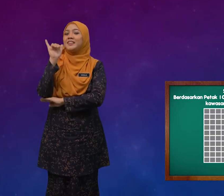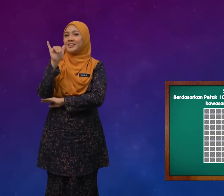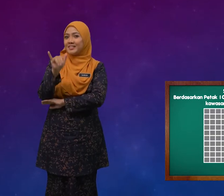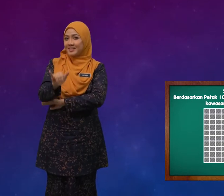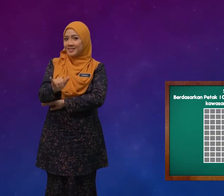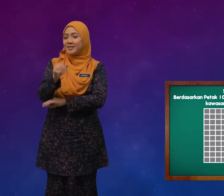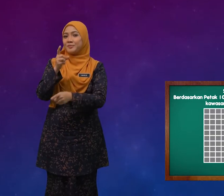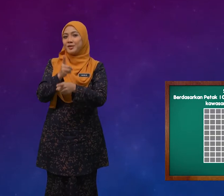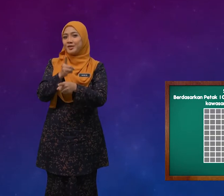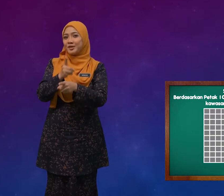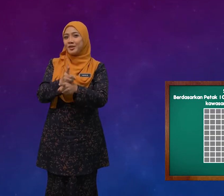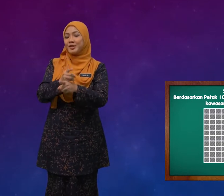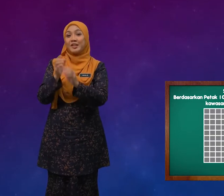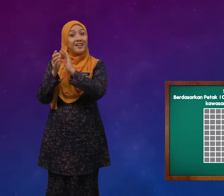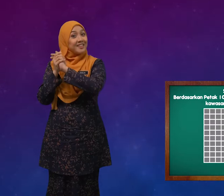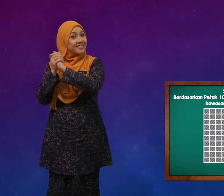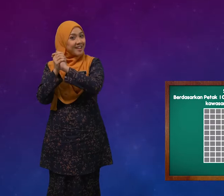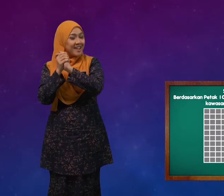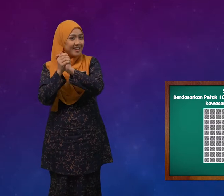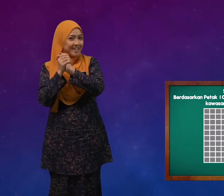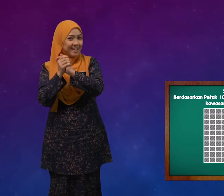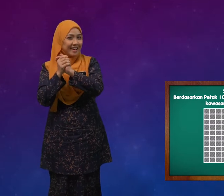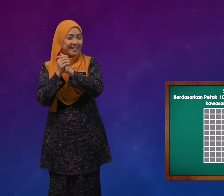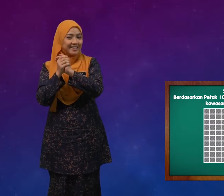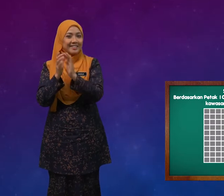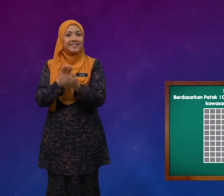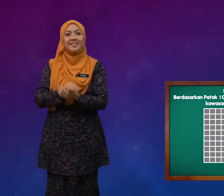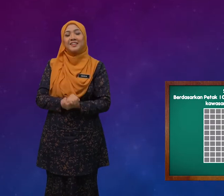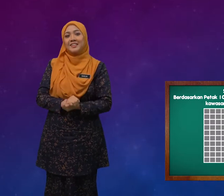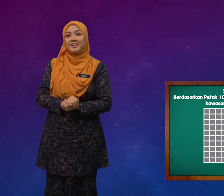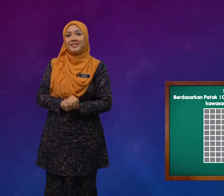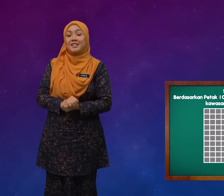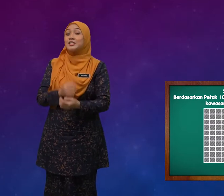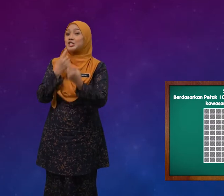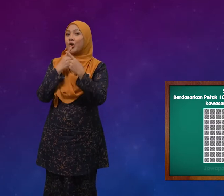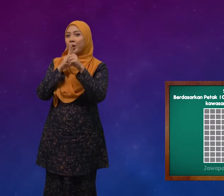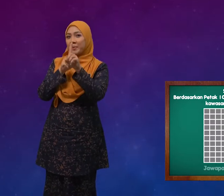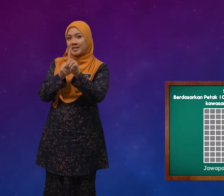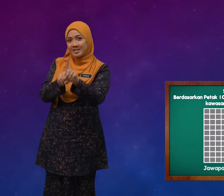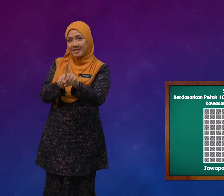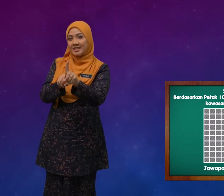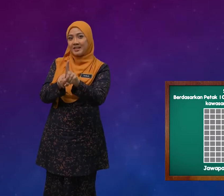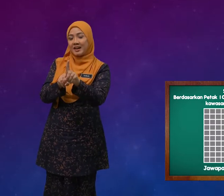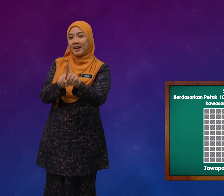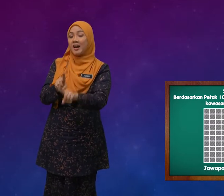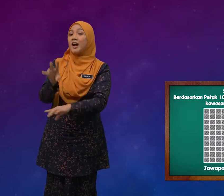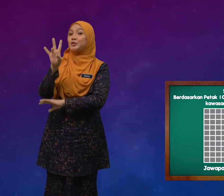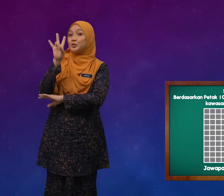Ya, betul. Tahniah. Jawapannya ialah